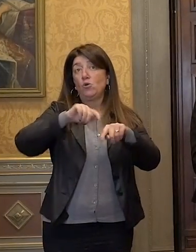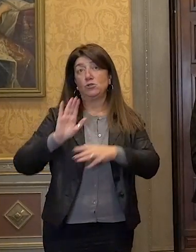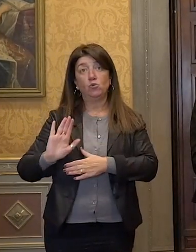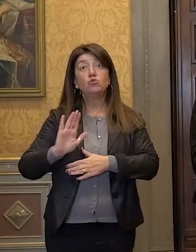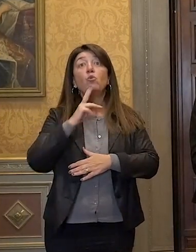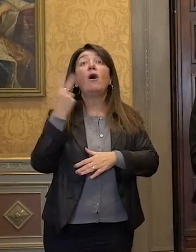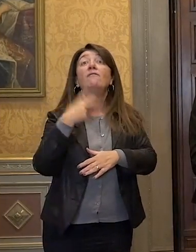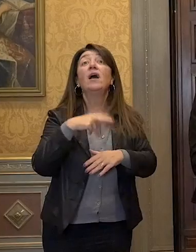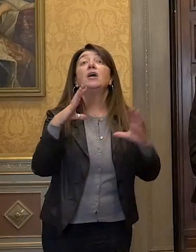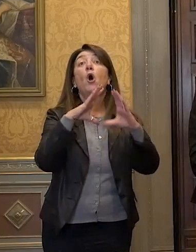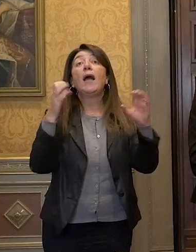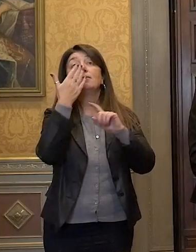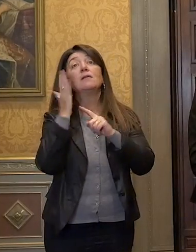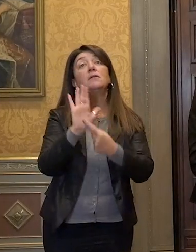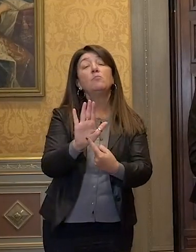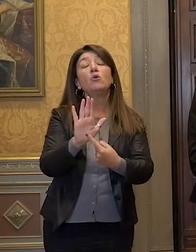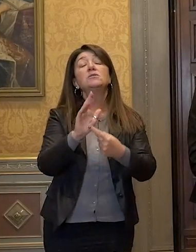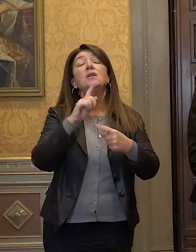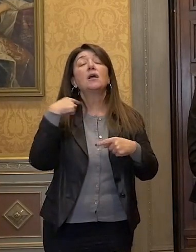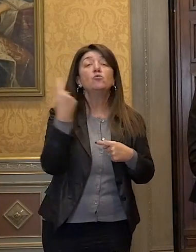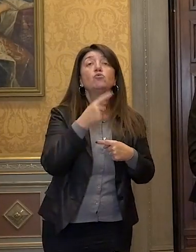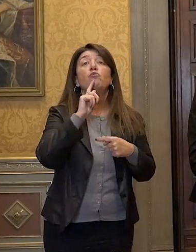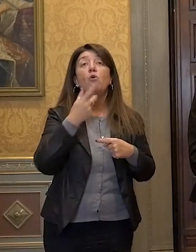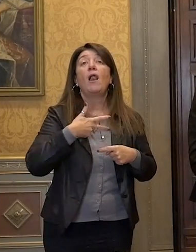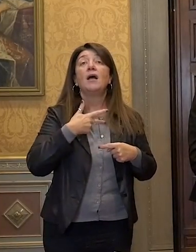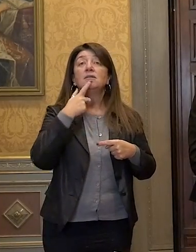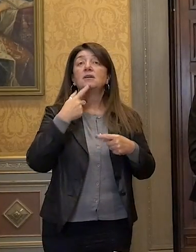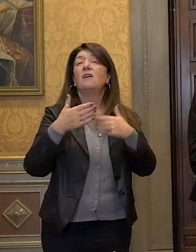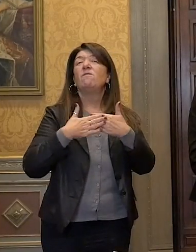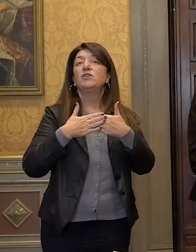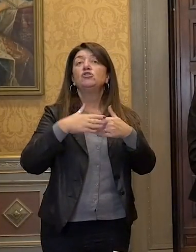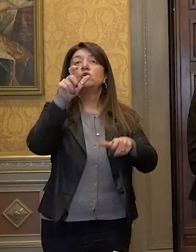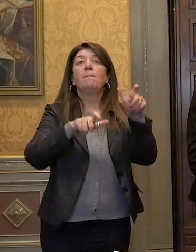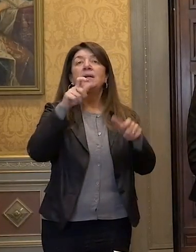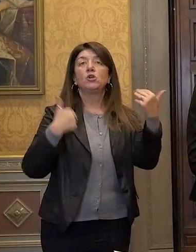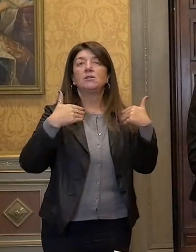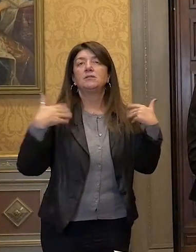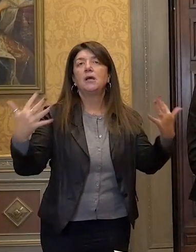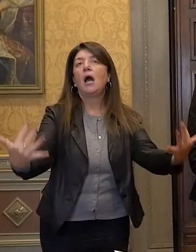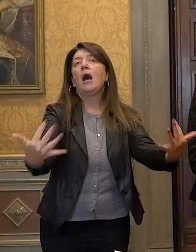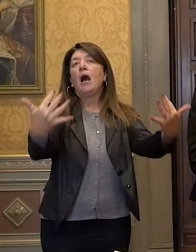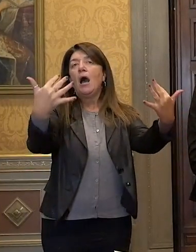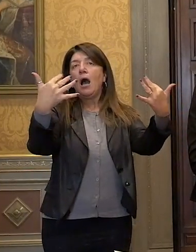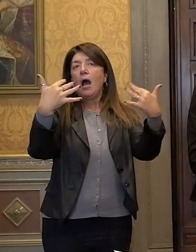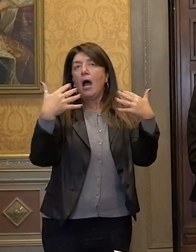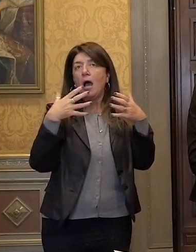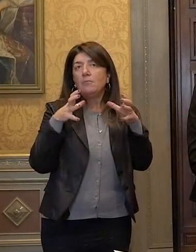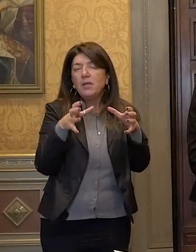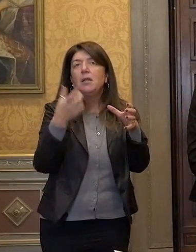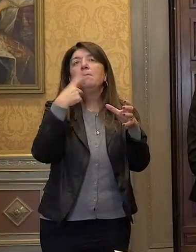vuole davvero essere vicino alle persone che hanno disabilità per favorire la loro integrazione e la loro inclusione